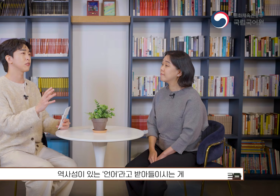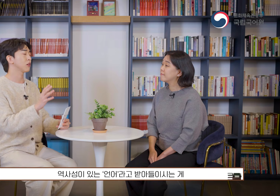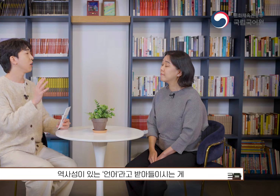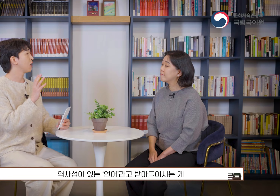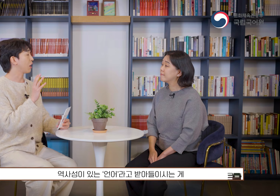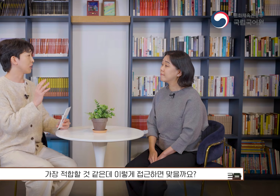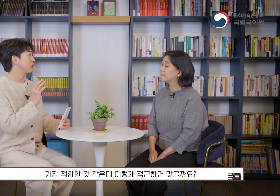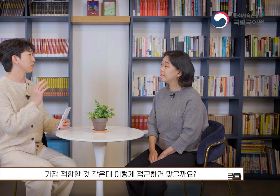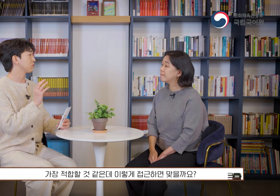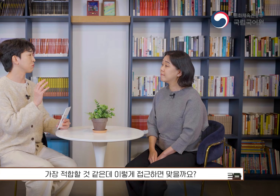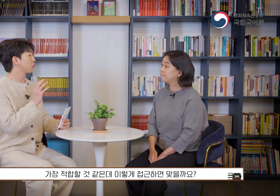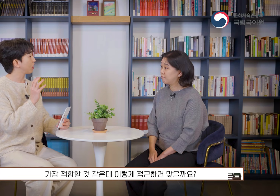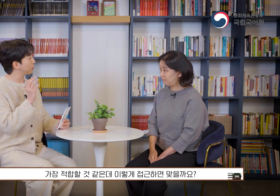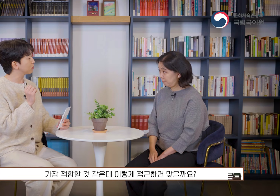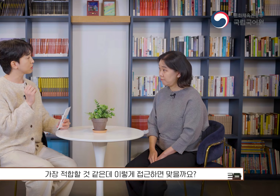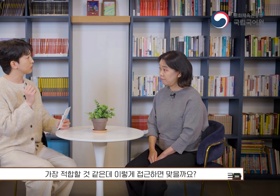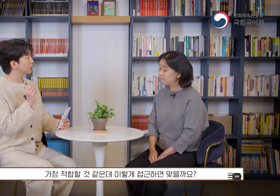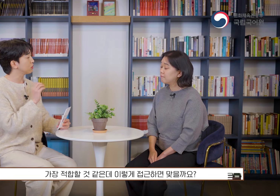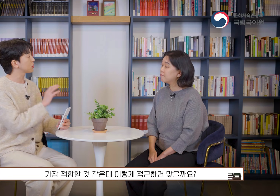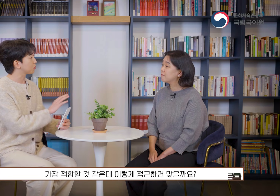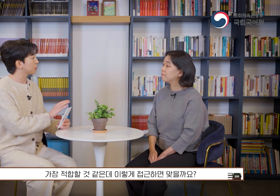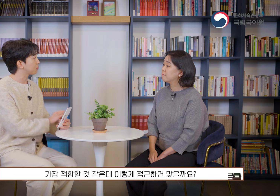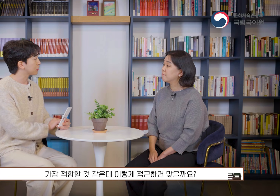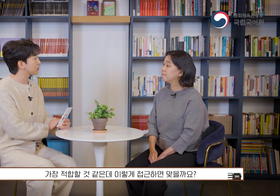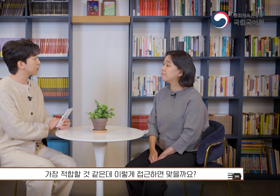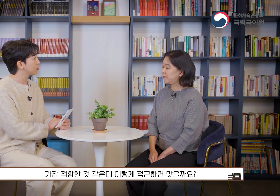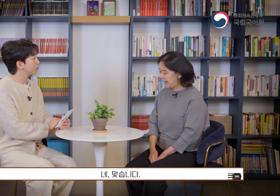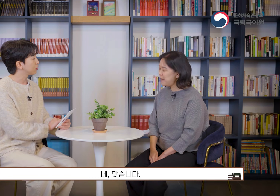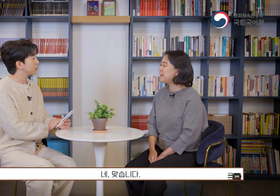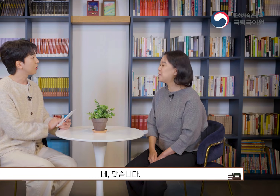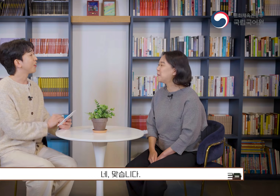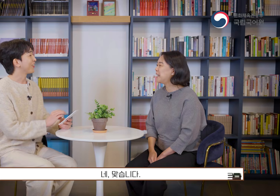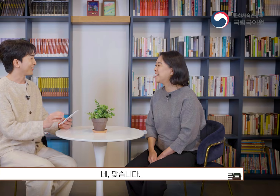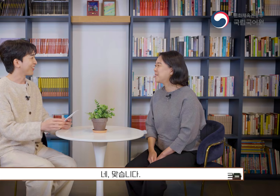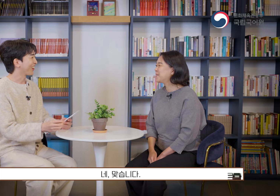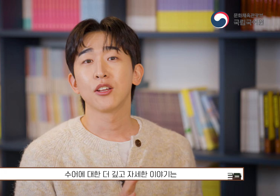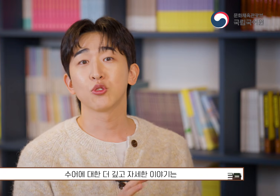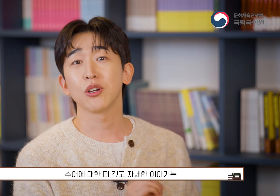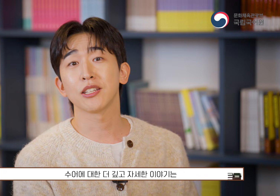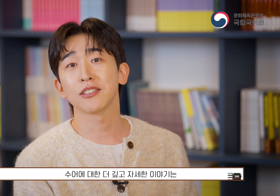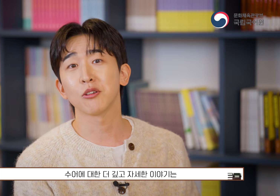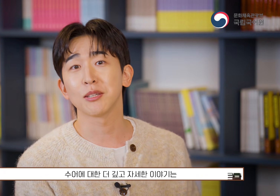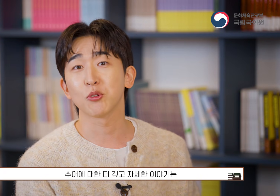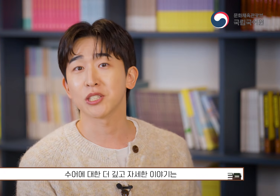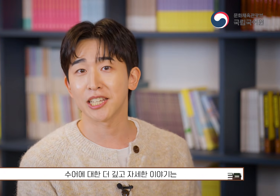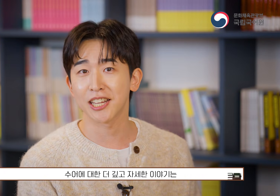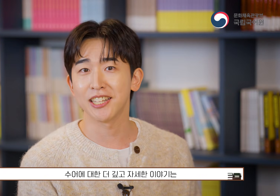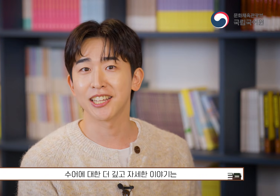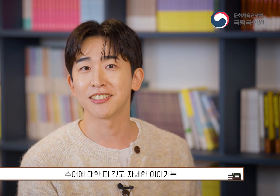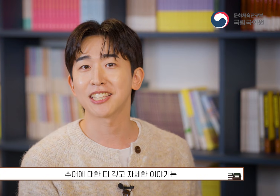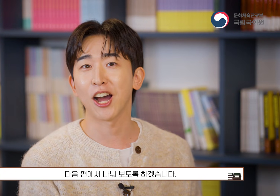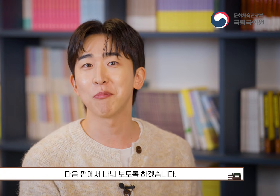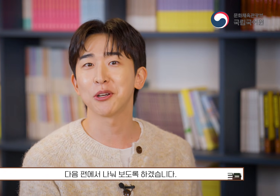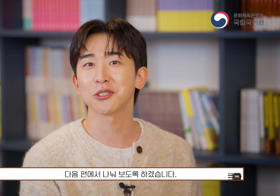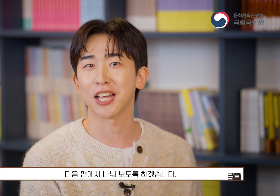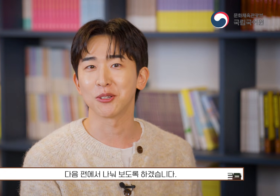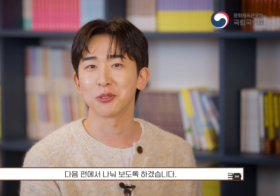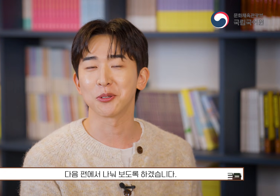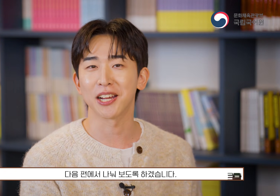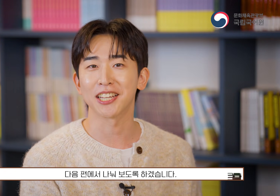게 가장 적합할 것 같은데 이렇게 접근하면 맞을까요? 네, 맞습니다. 수어에 대한 더 깊고 자세한 이야기는 다음 편에서 나눠보도록